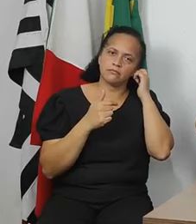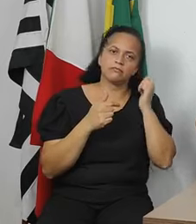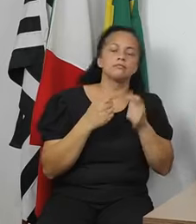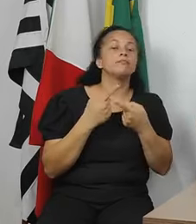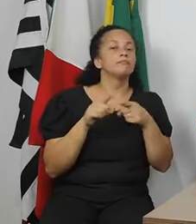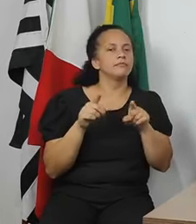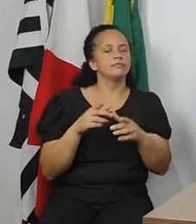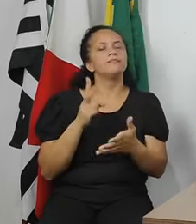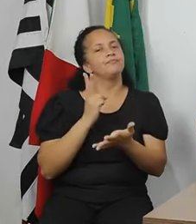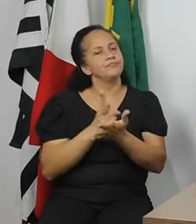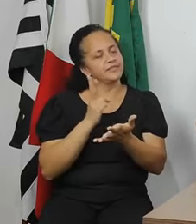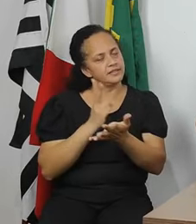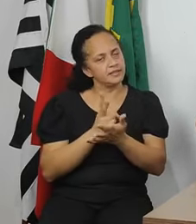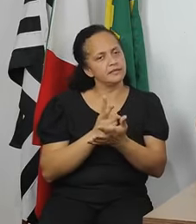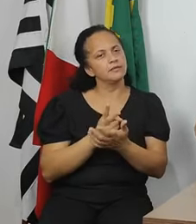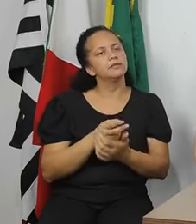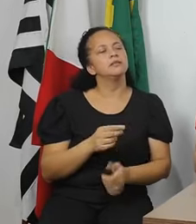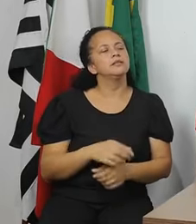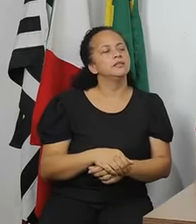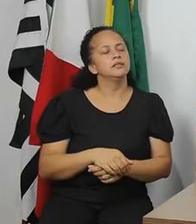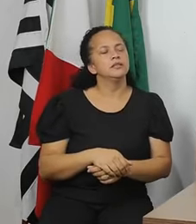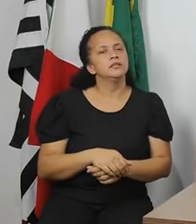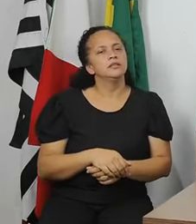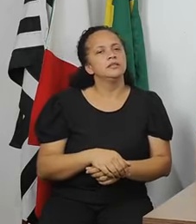sempre houve uma